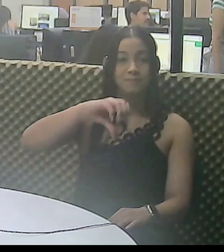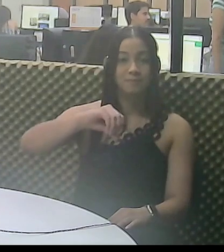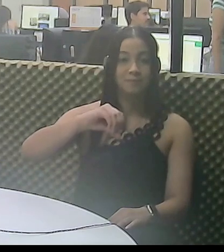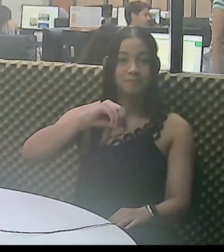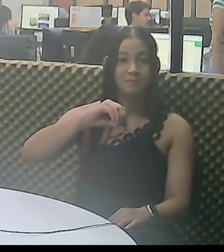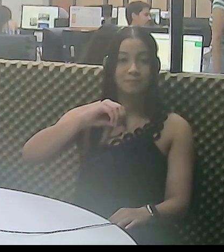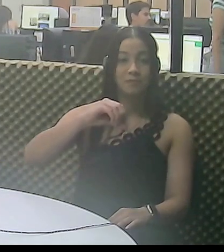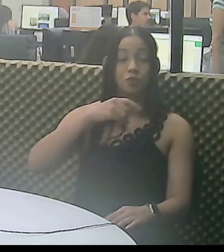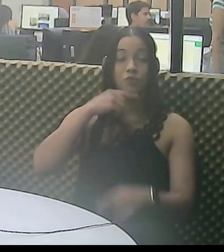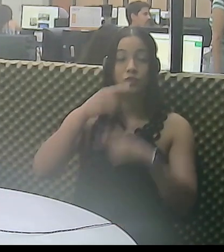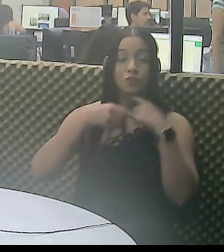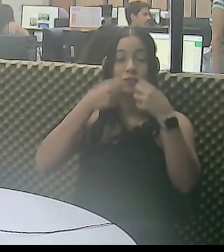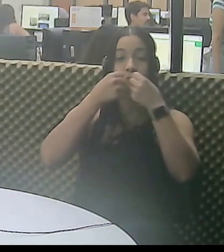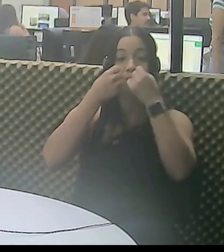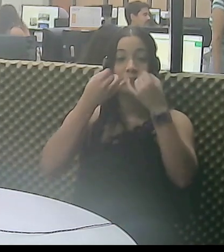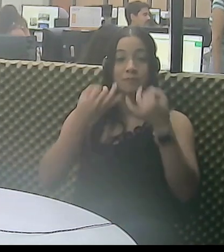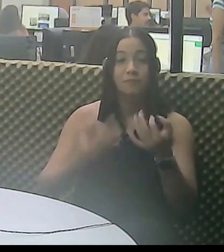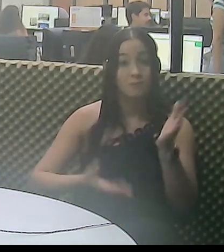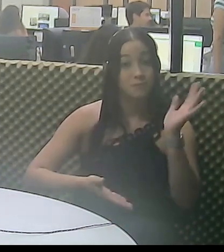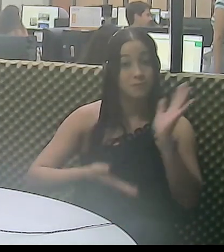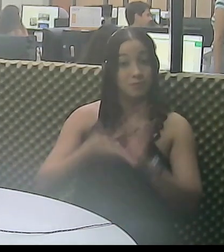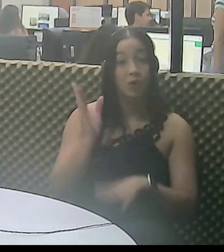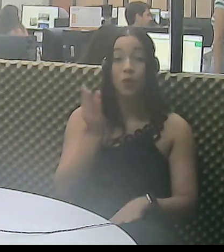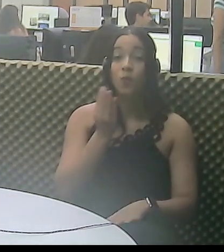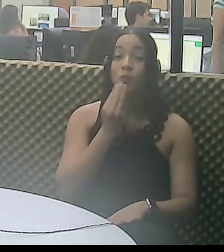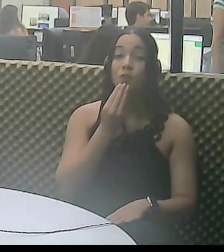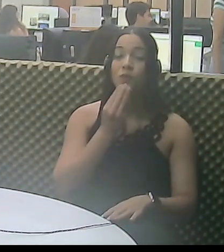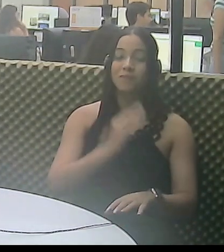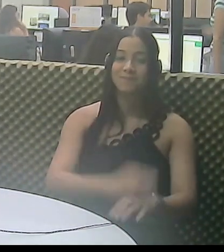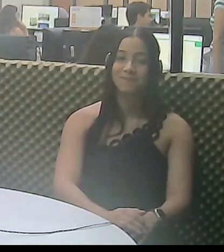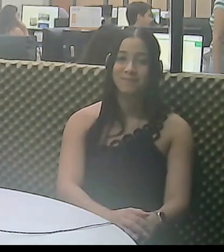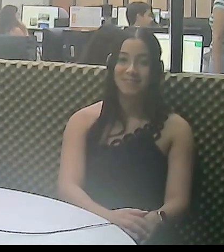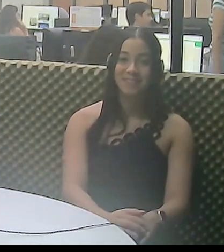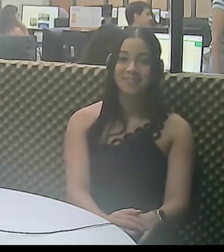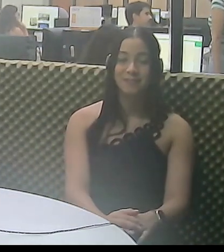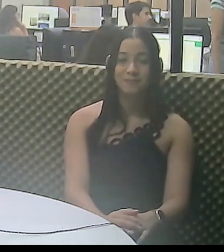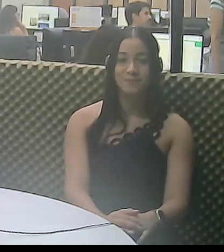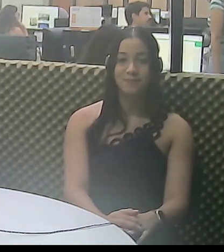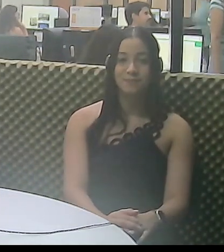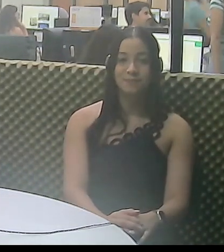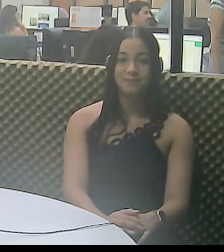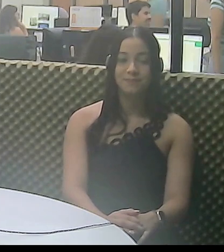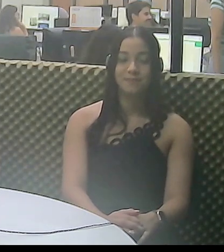34-3226-6389. Tire suas dúvidas e não perca esta oportunidade.